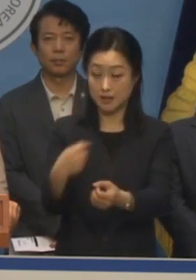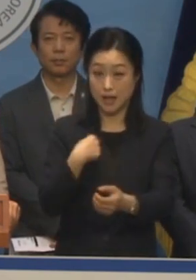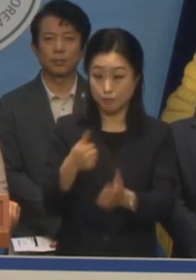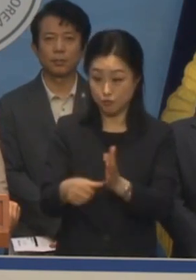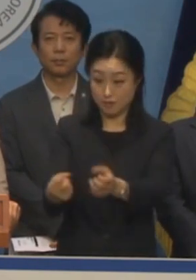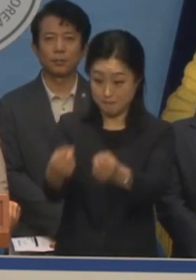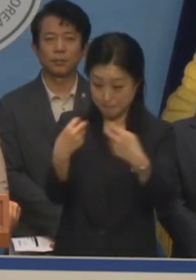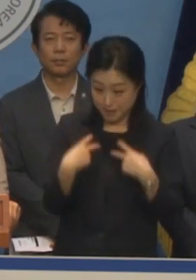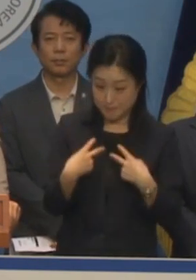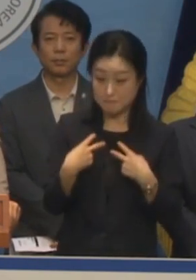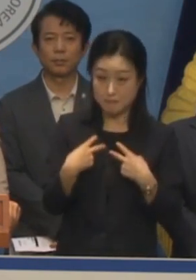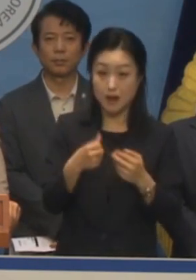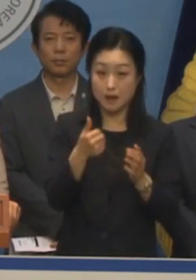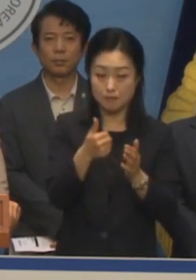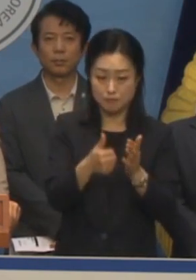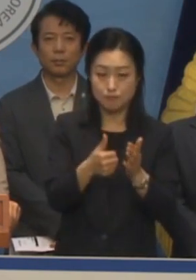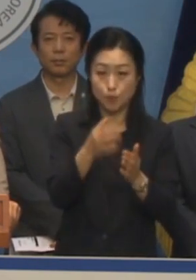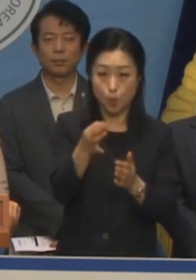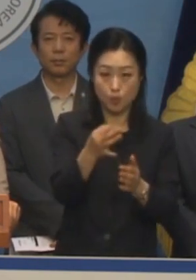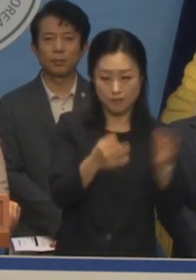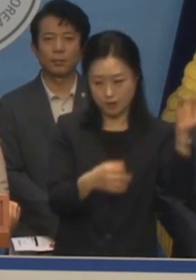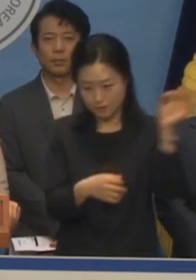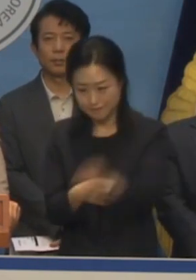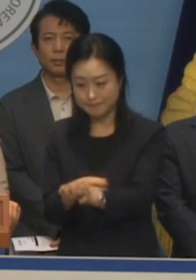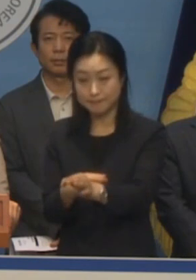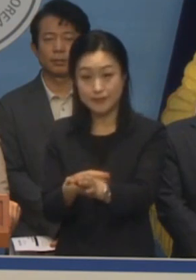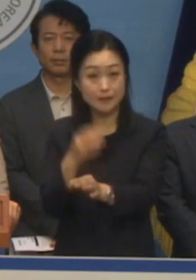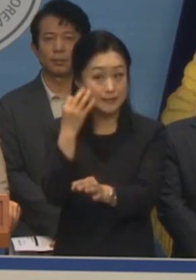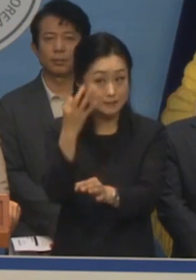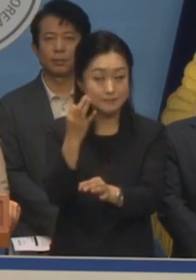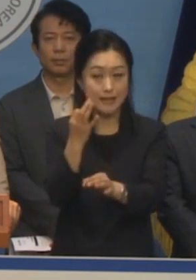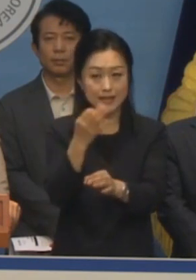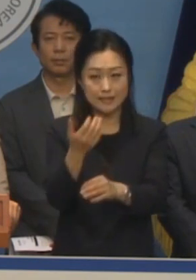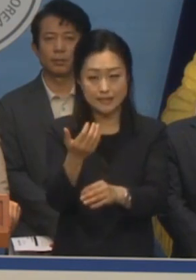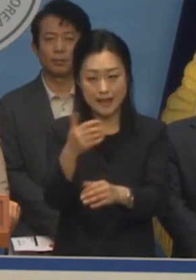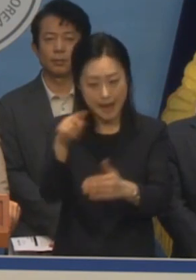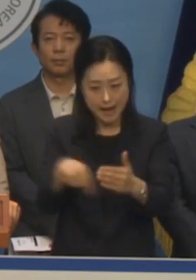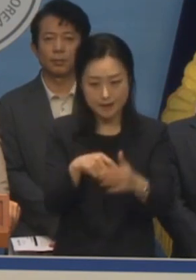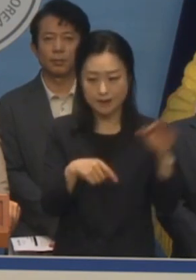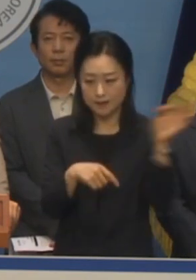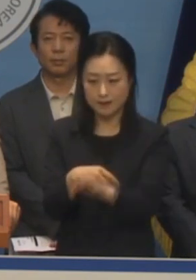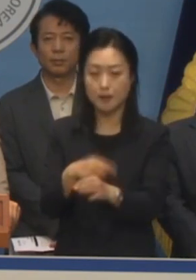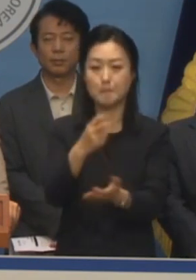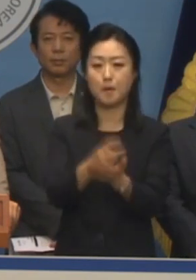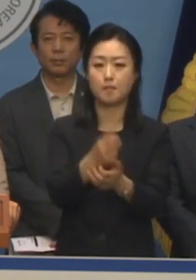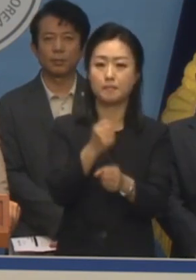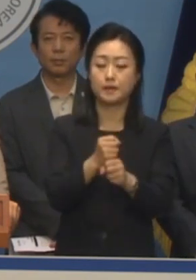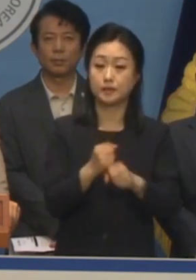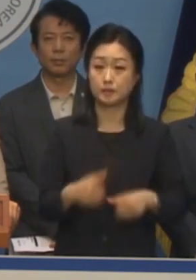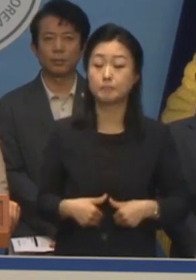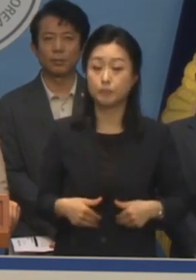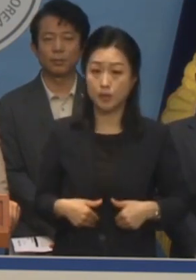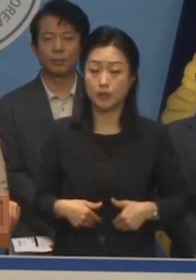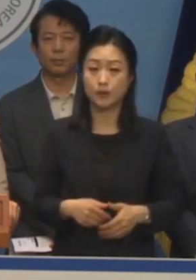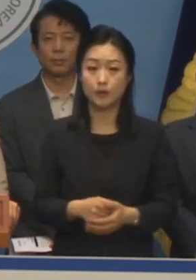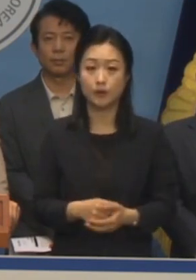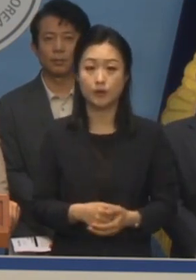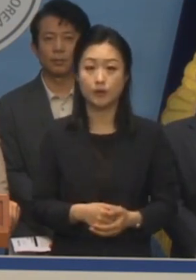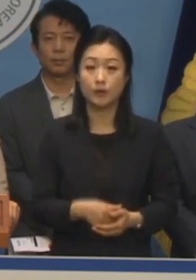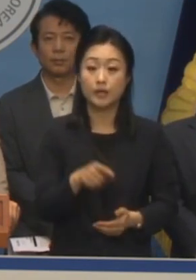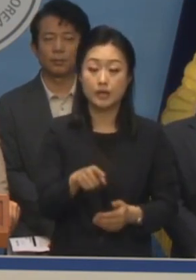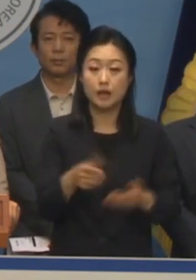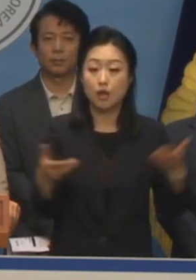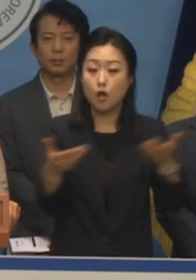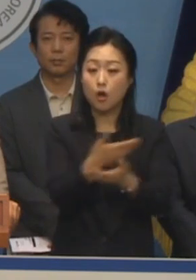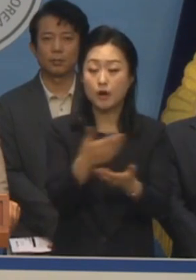바로 그 정산을 하도록 하거나 최소한 한 14일은 넘지 않도록 하는 이러한 입법이 반드시 이루어질 것이고요. 이러한